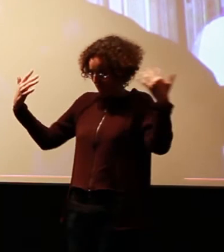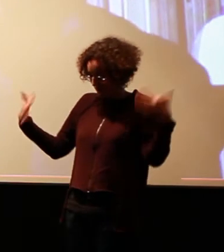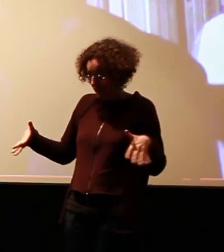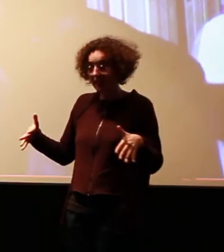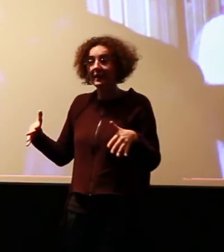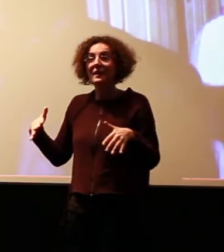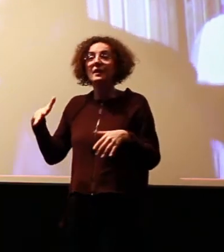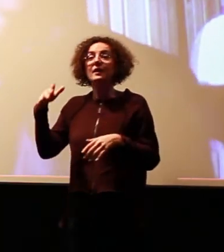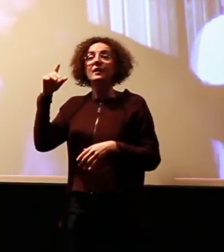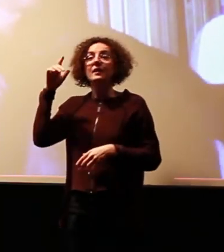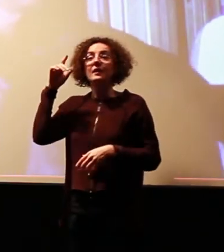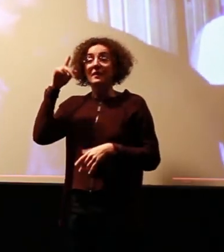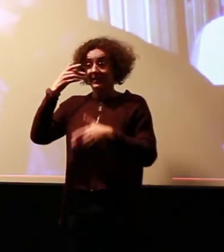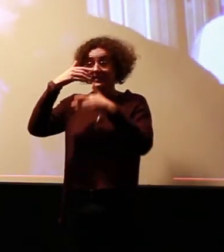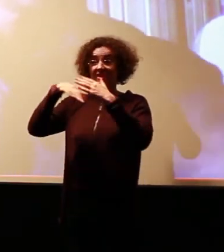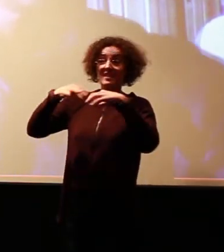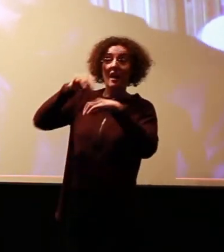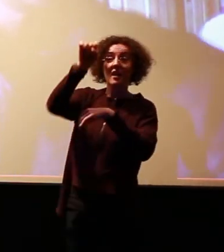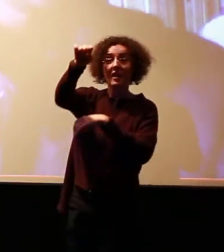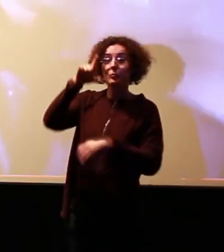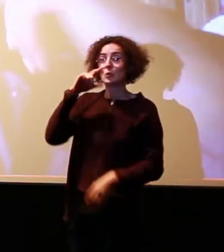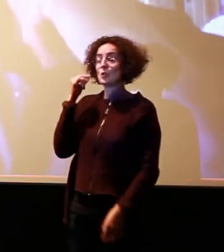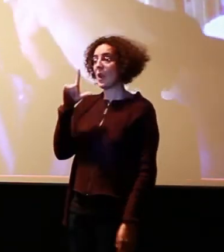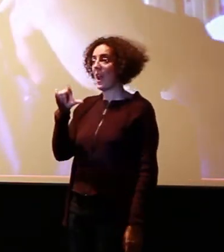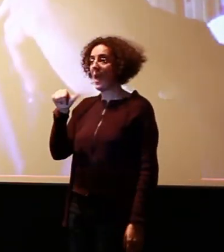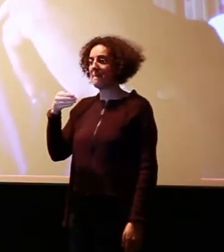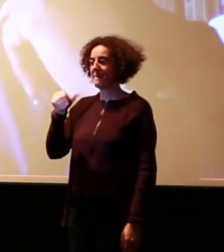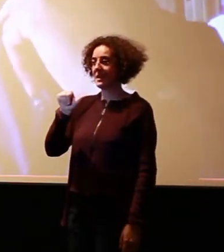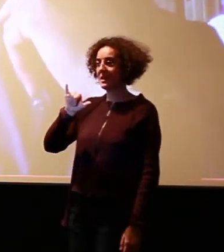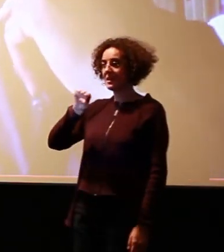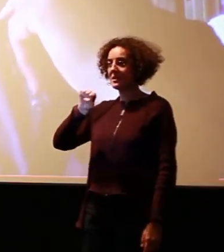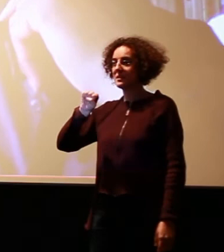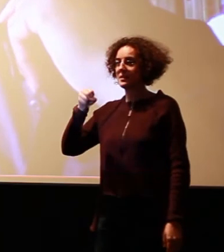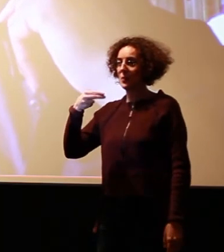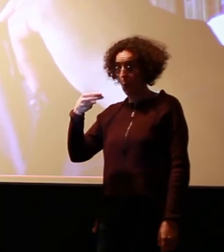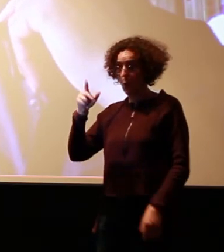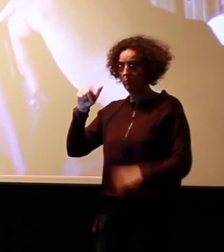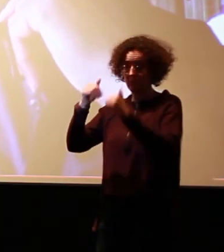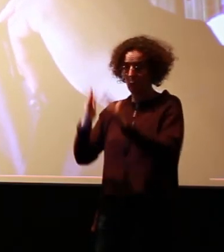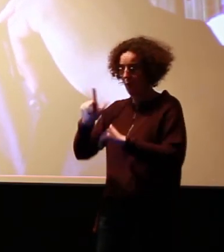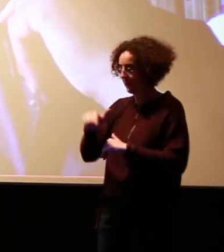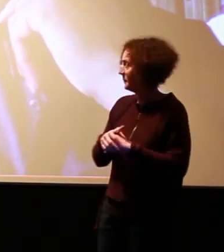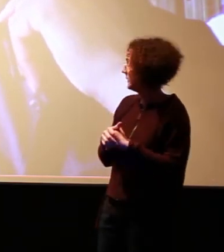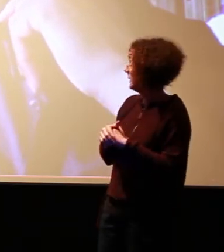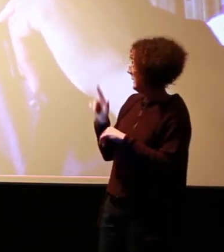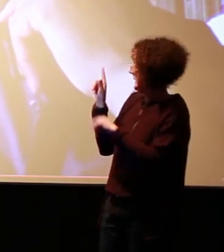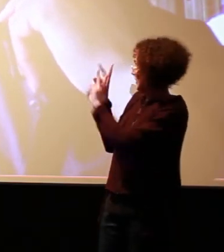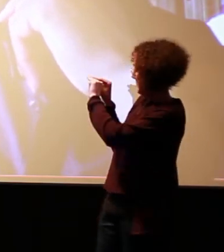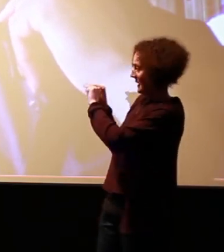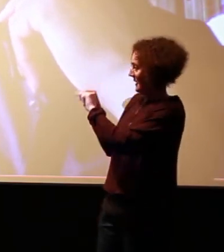y a Jean-Louis Lamaison qui est avec nous, hein, dans la salle. Et donc, là, pour t'expliquer, donc, en ce moment, à chaque fois qu'on parle, il y a donc